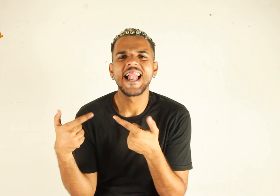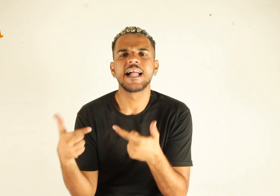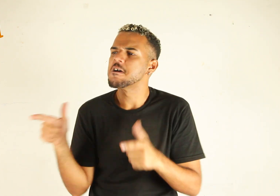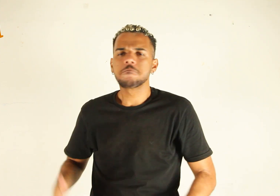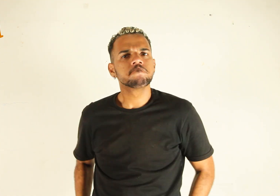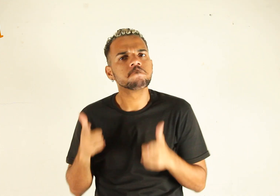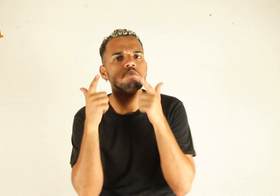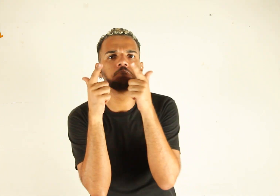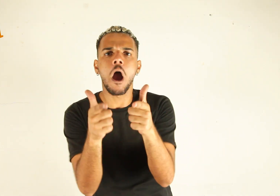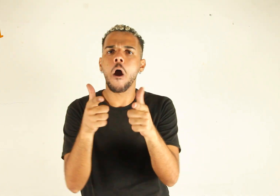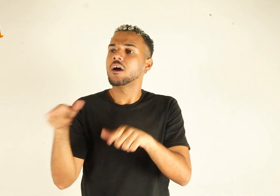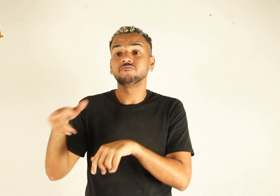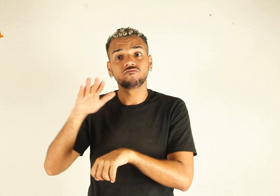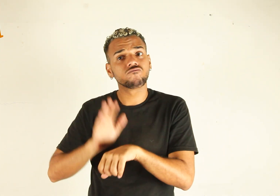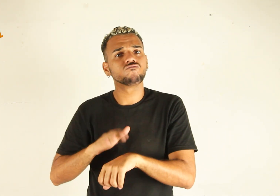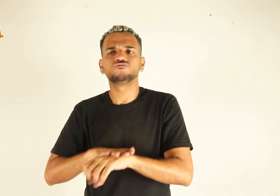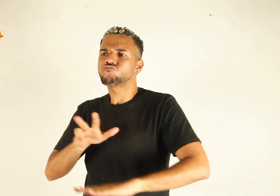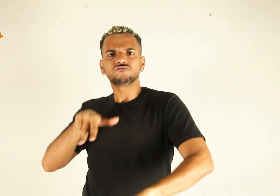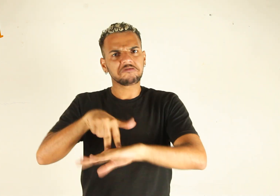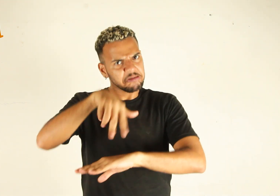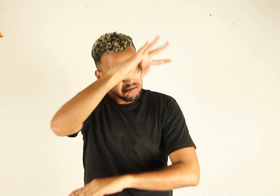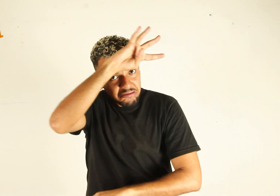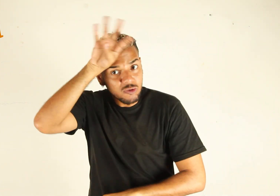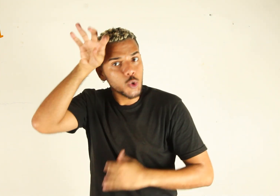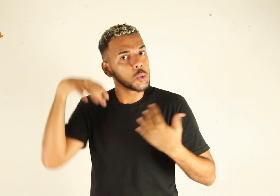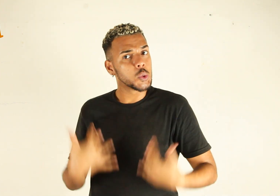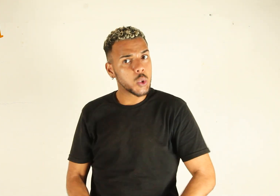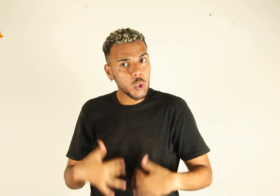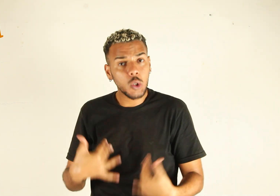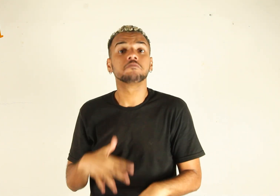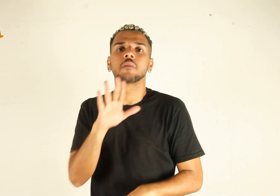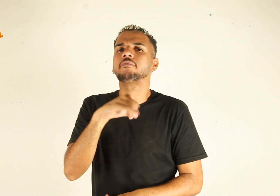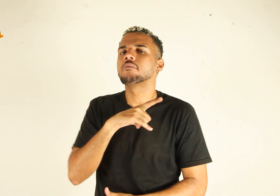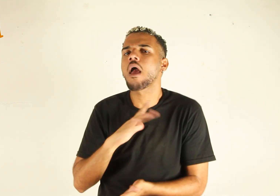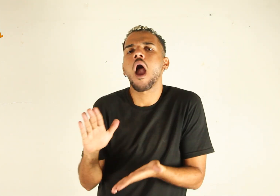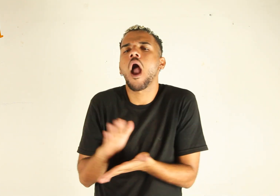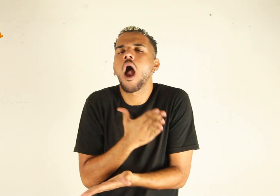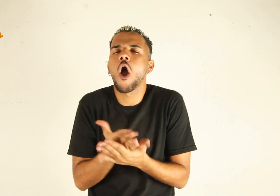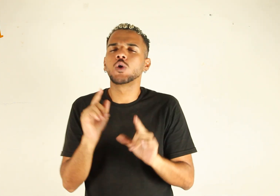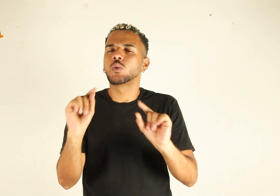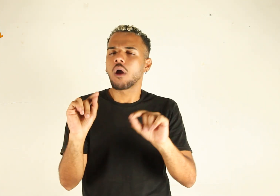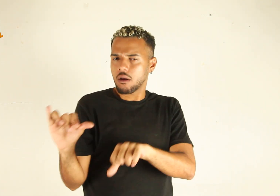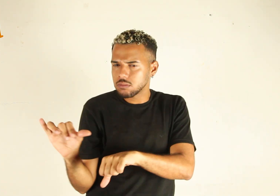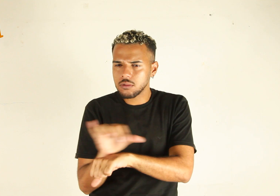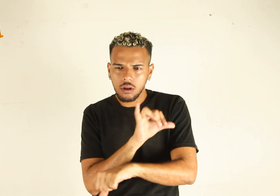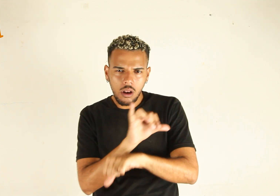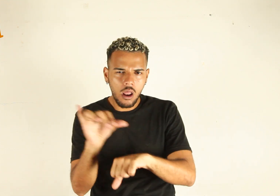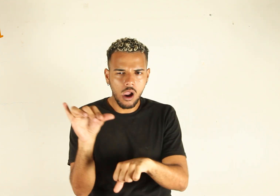Ginga conseguiu reunir milhares de guerreiros treinados sob seu comando, não apenas Jagas de um ou de outro quilombo,